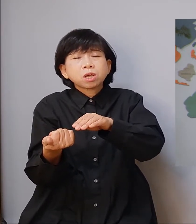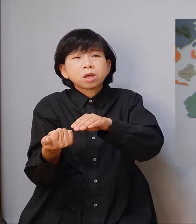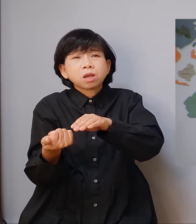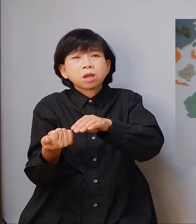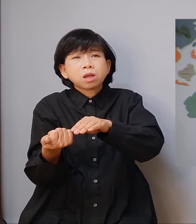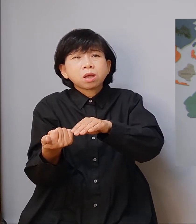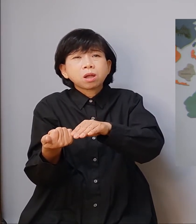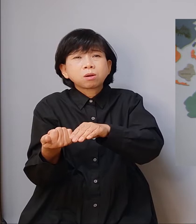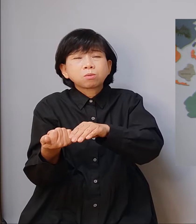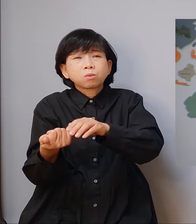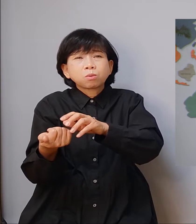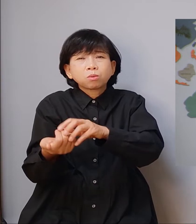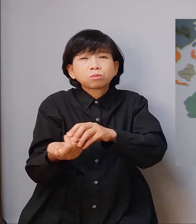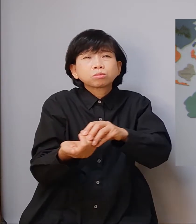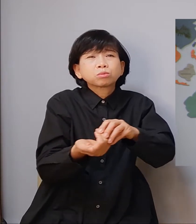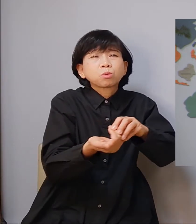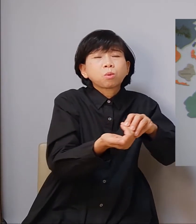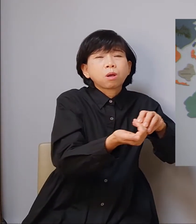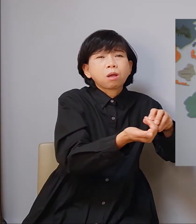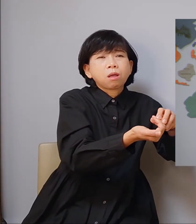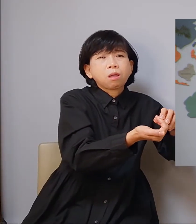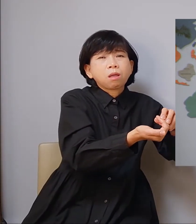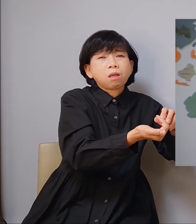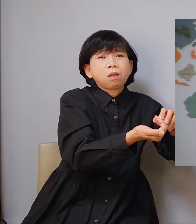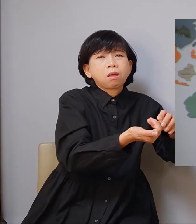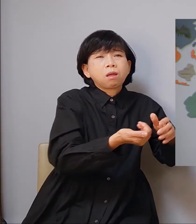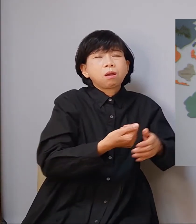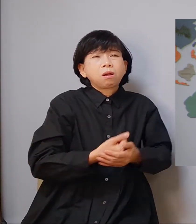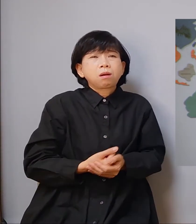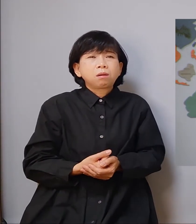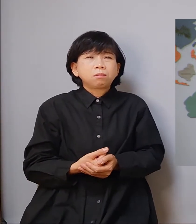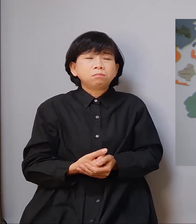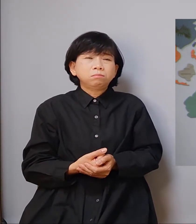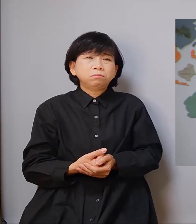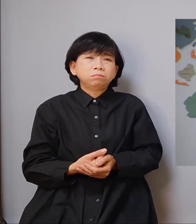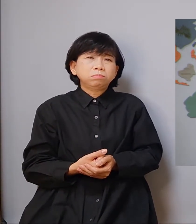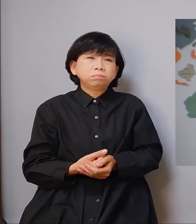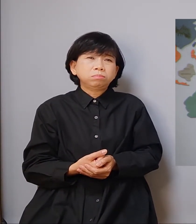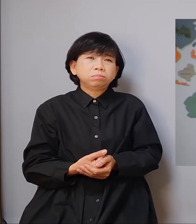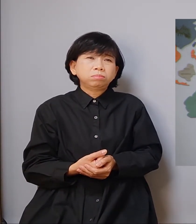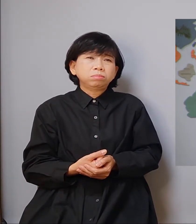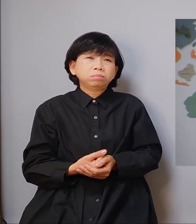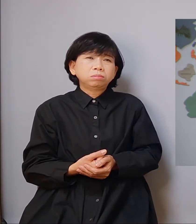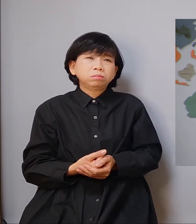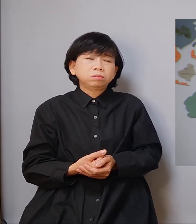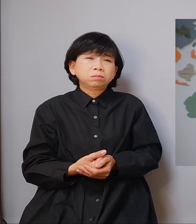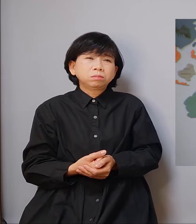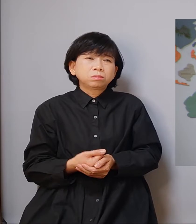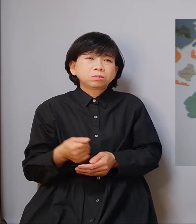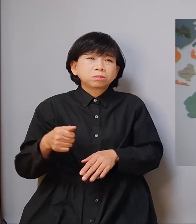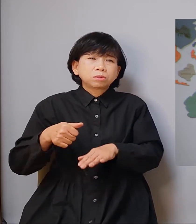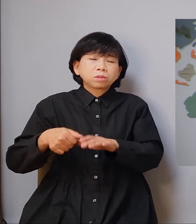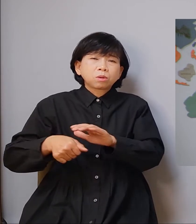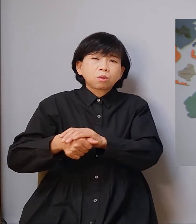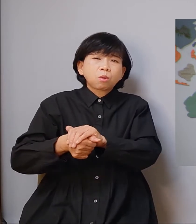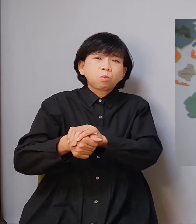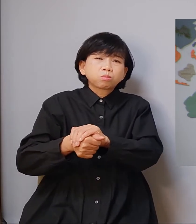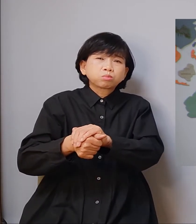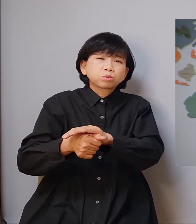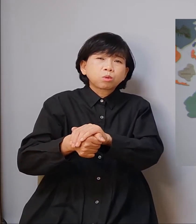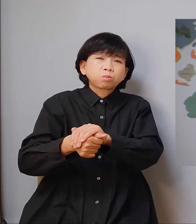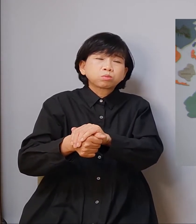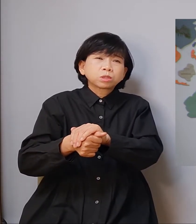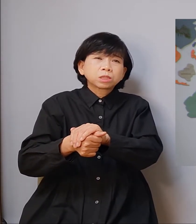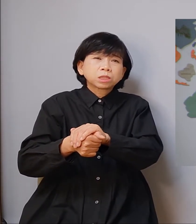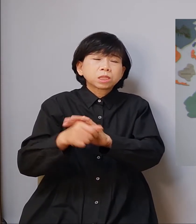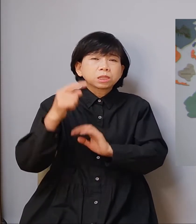바다로 끌고 가는 겁니다. 이 거북이의 삶이 어떨까요? 거북이가 뭔가를 생각할 수 있다라는